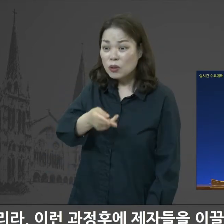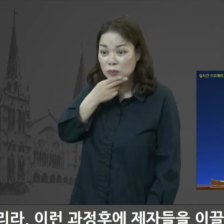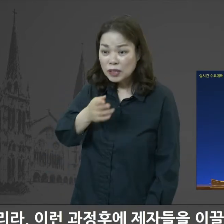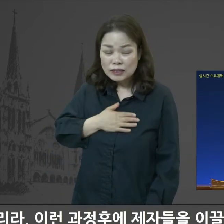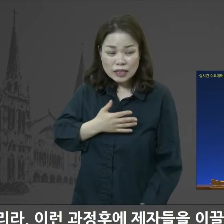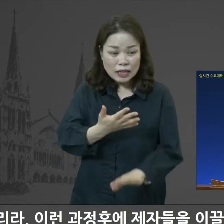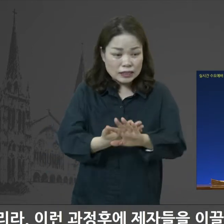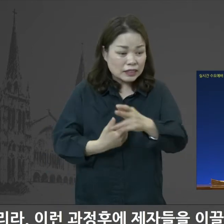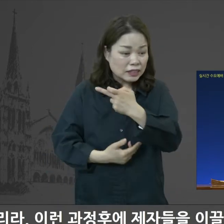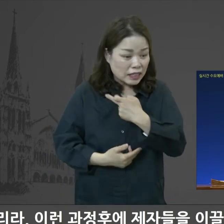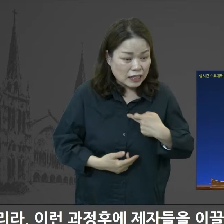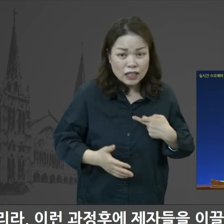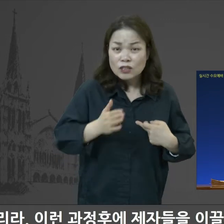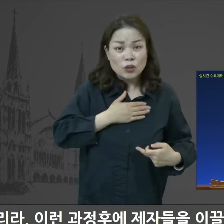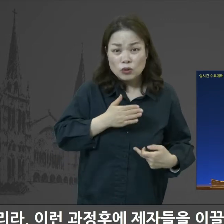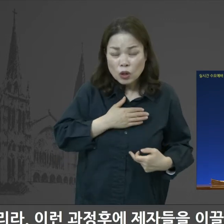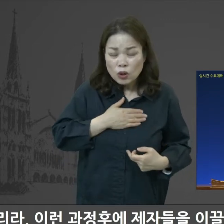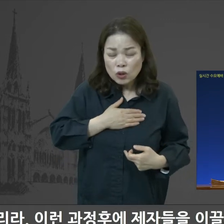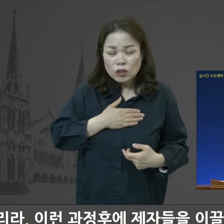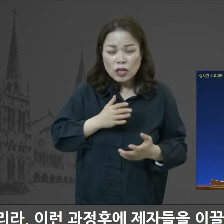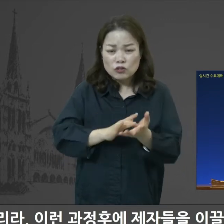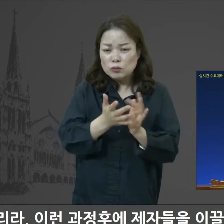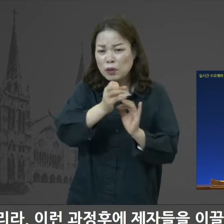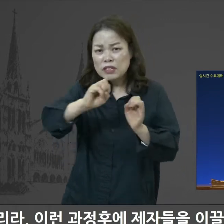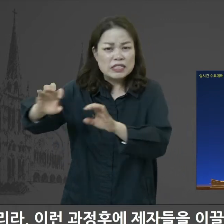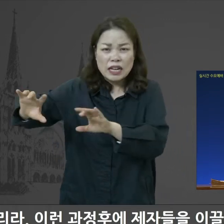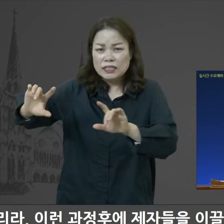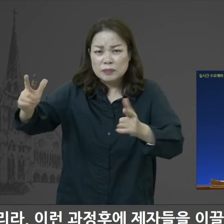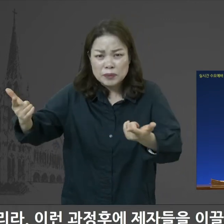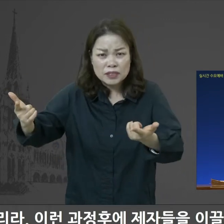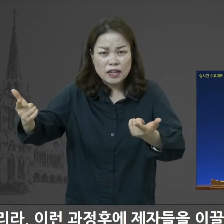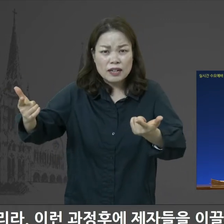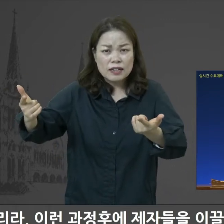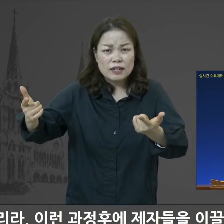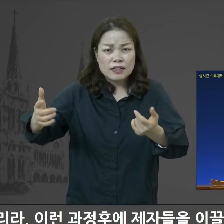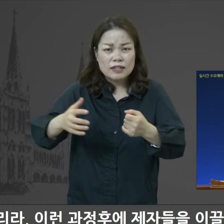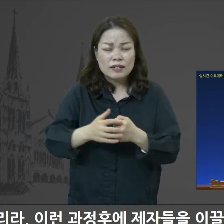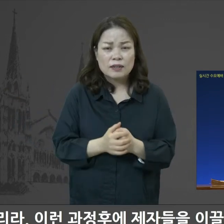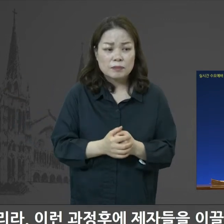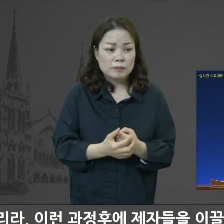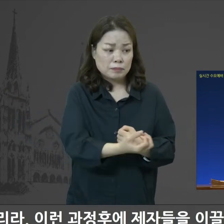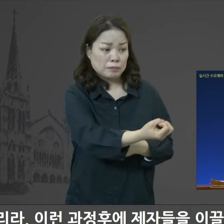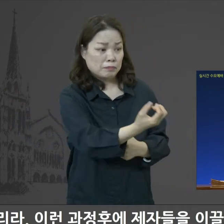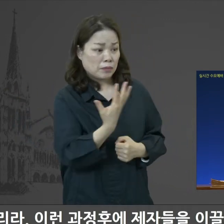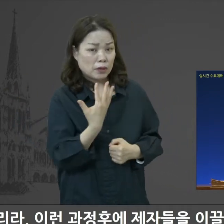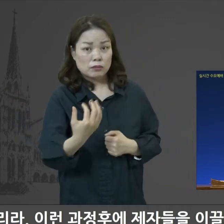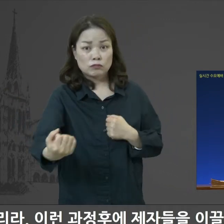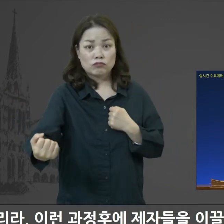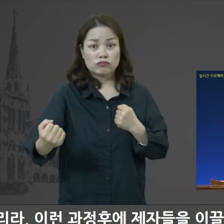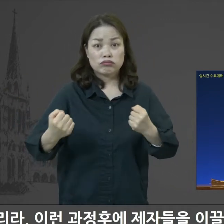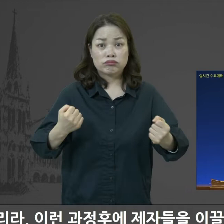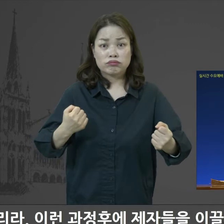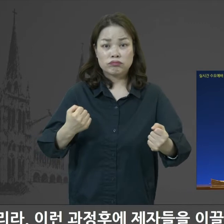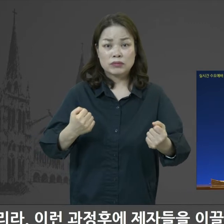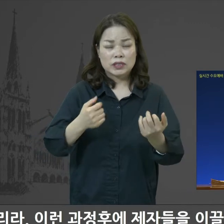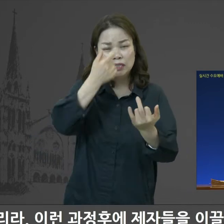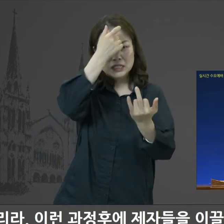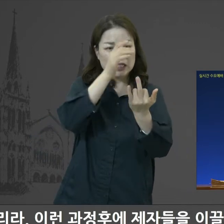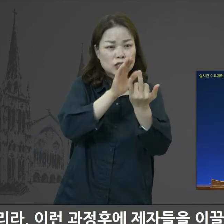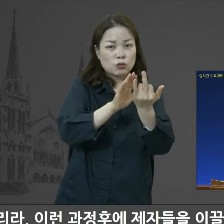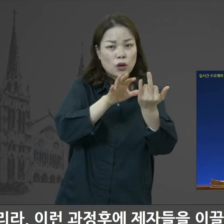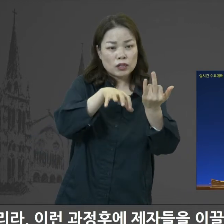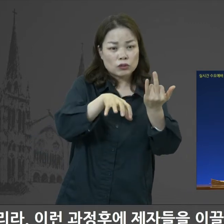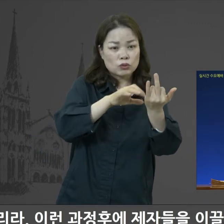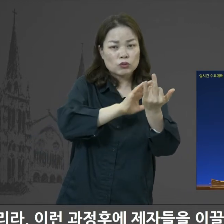다른 제자들도 저희도 그렇게 생각합니다. 결단코 그런 일이 없을 것입니다 라고 말했음에도 불구하고 겟세마네 기도,